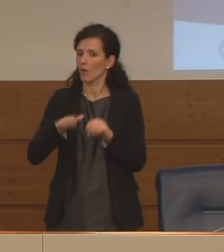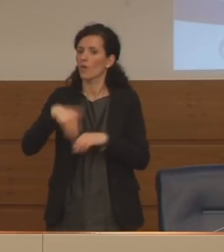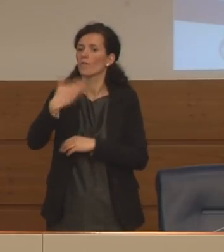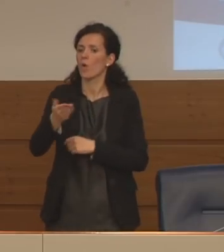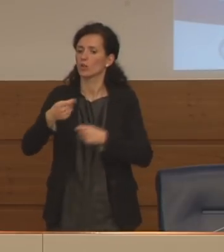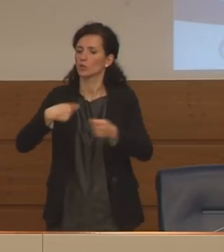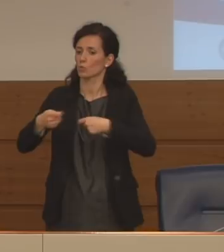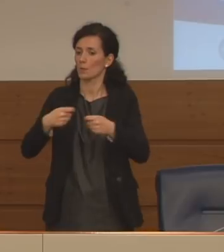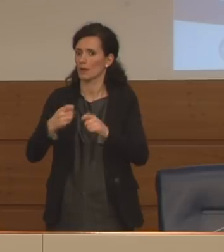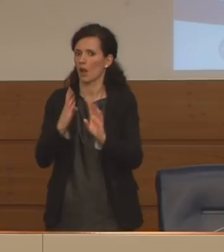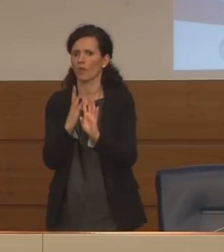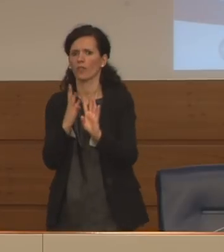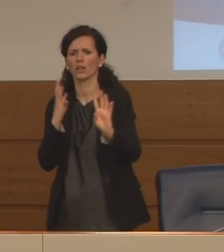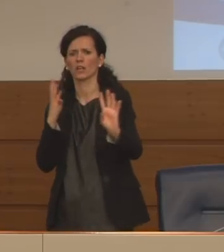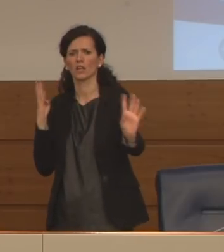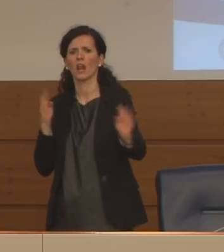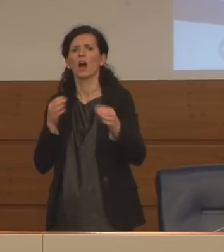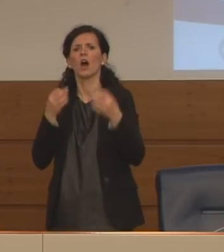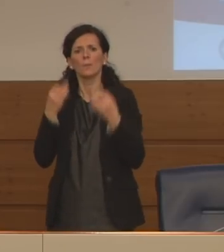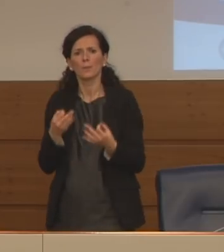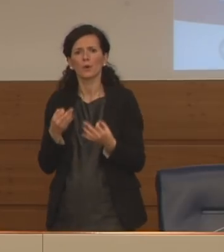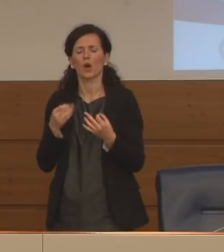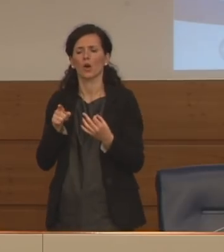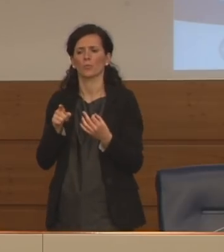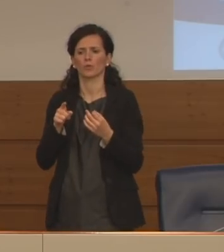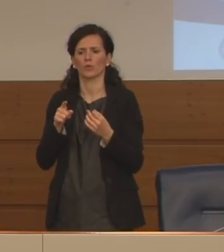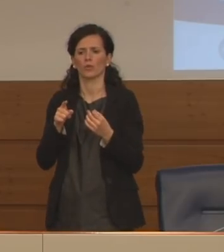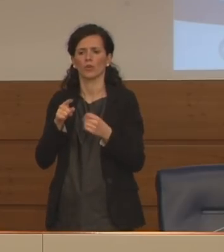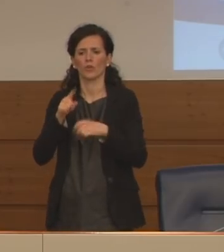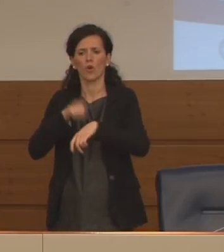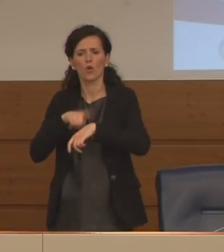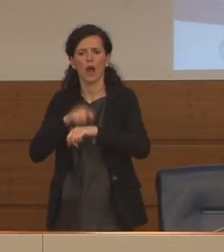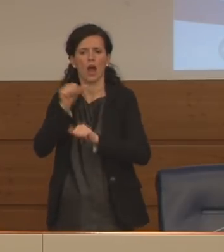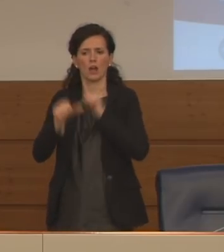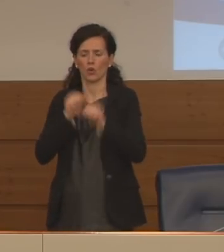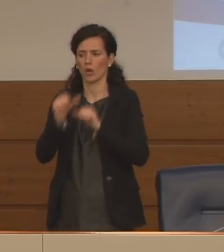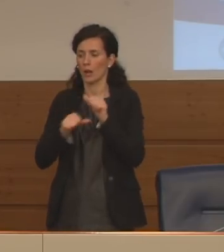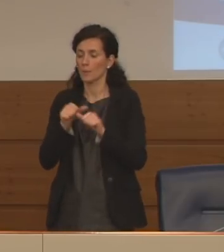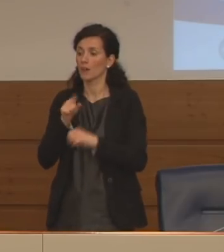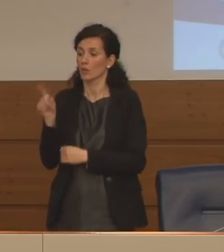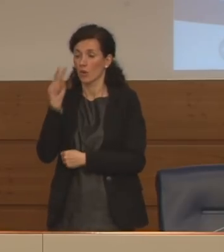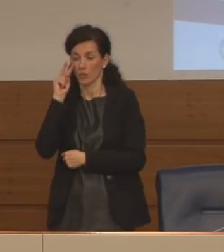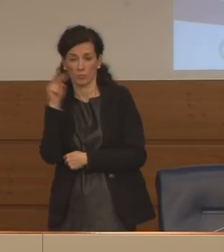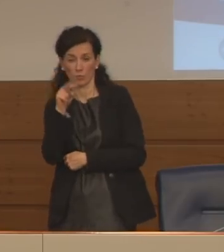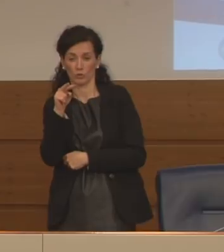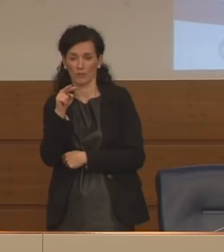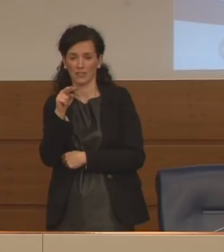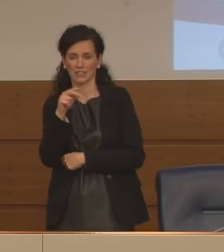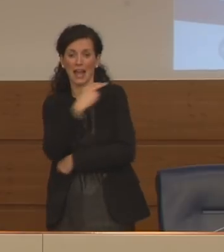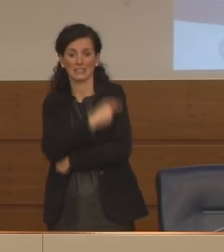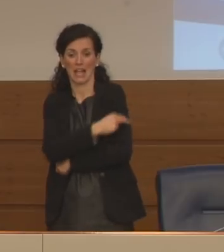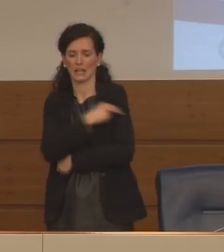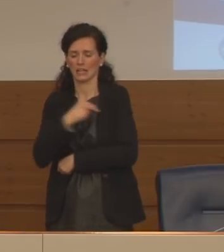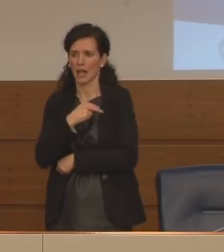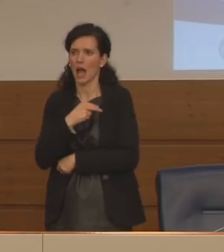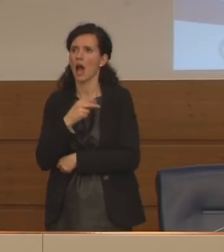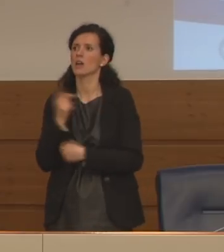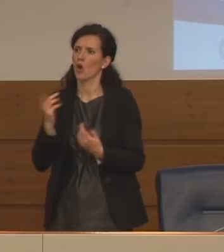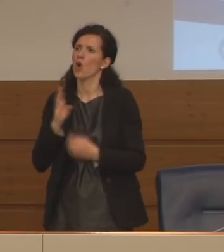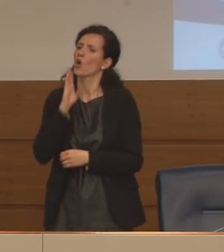supermercati dovute alla restrizione degli orari secondo voi anche dal punto di vista sanitario è una misura che vi sentite di